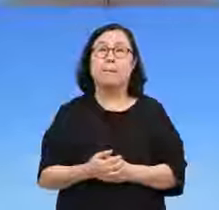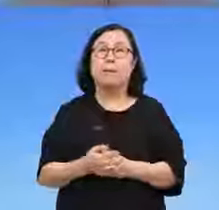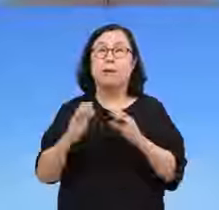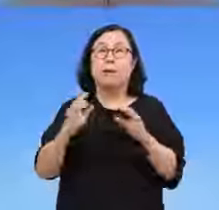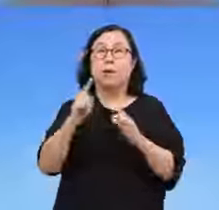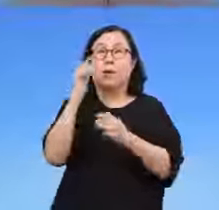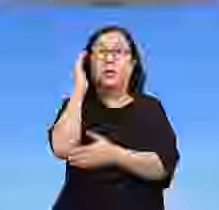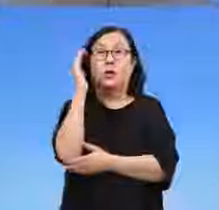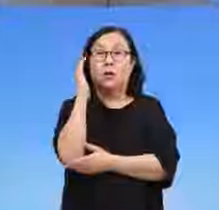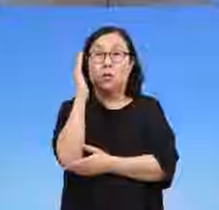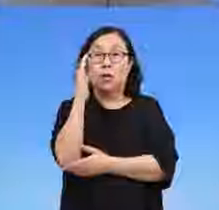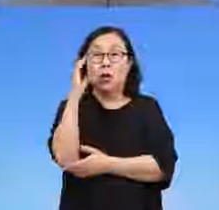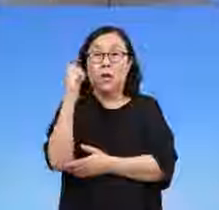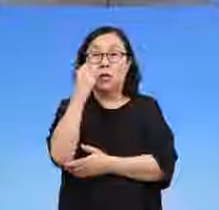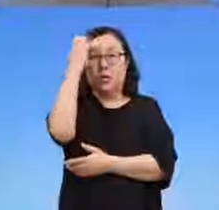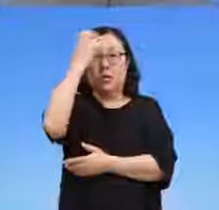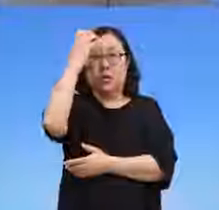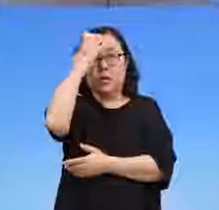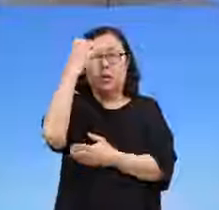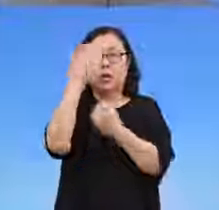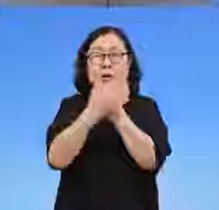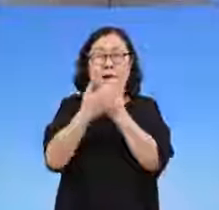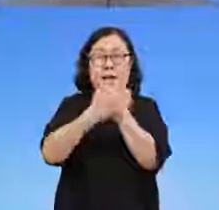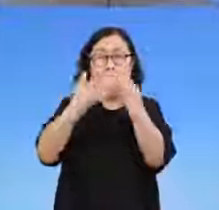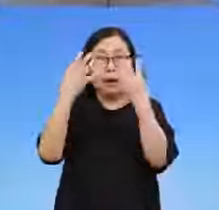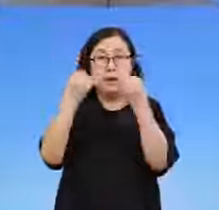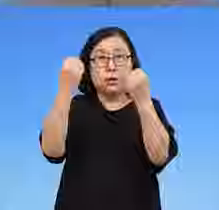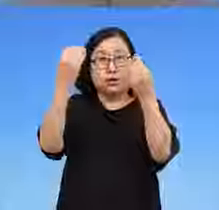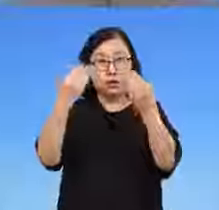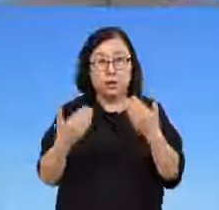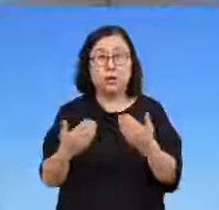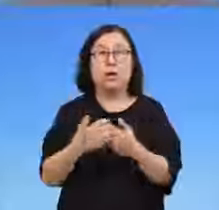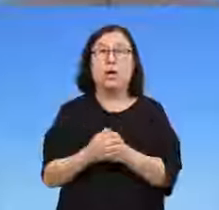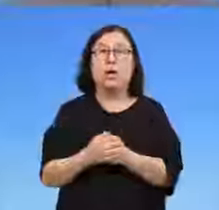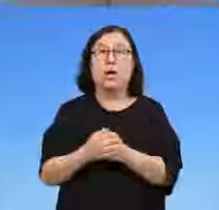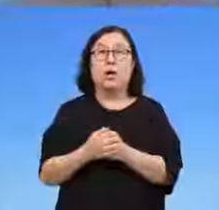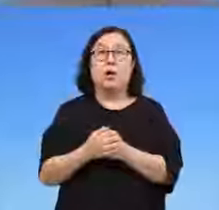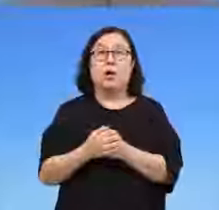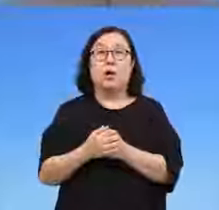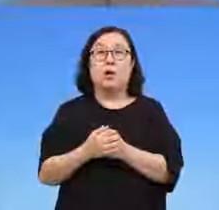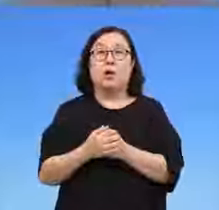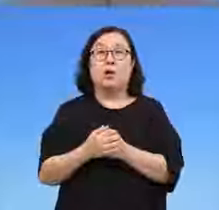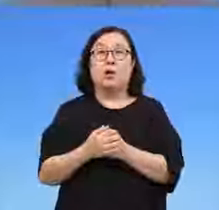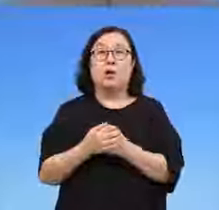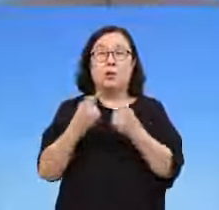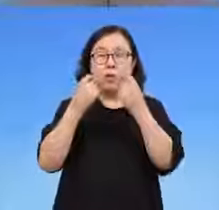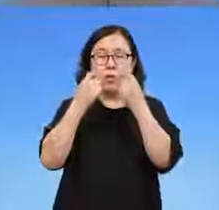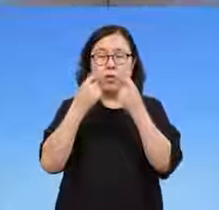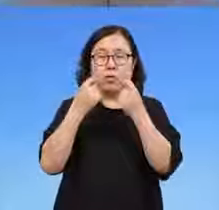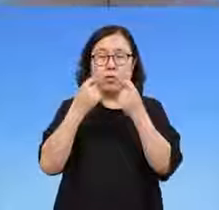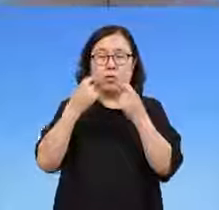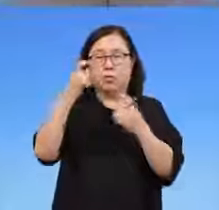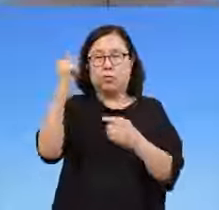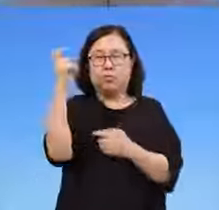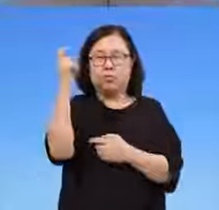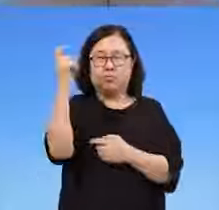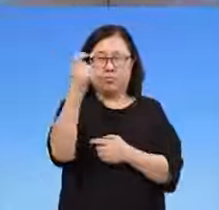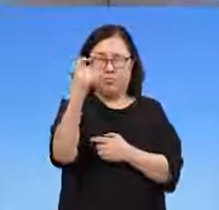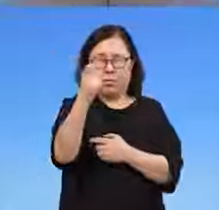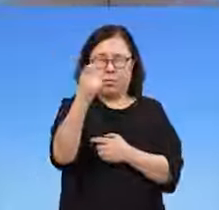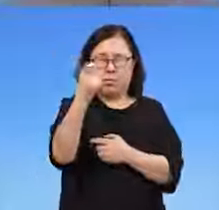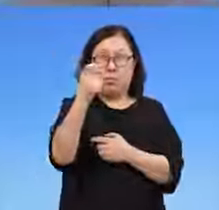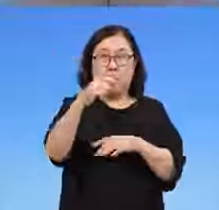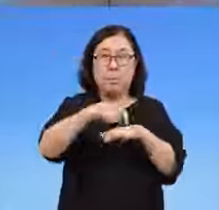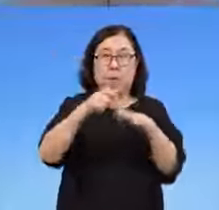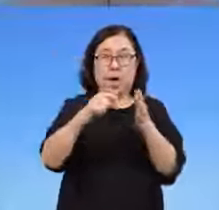오늘 이 설교에 성령님이 은혜를 많이 주셔서 그 확정된 굳은 마음을 내려놓고